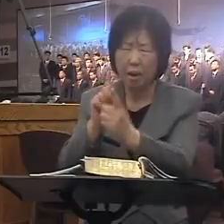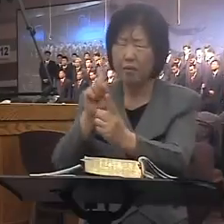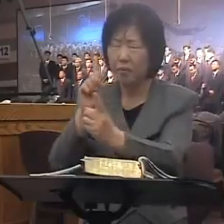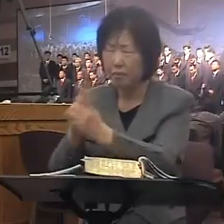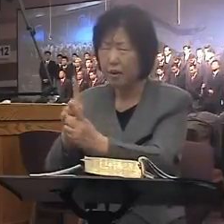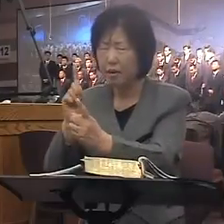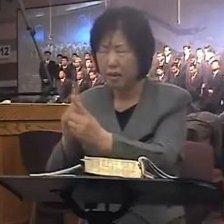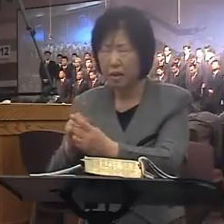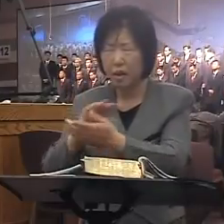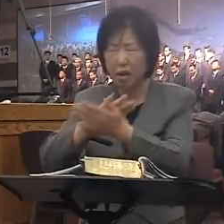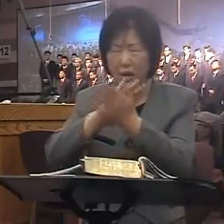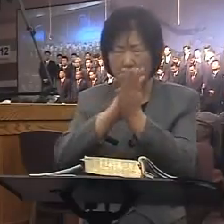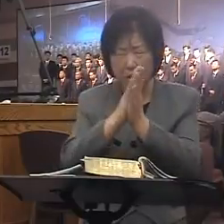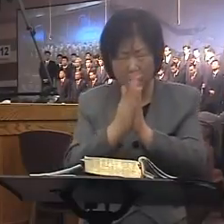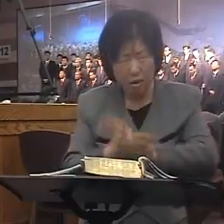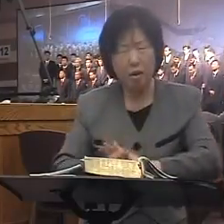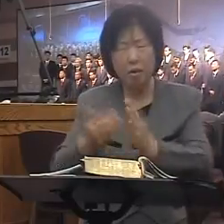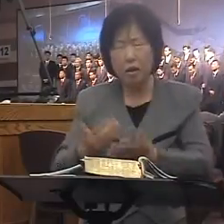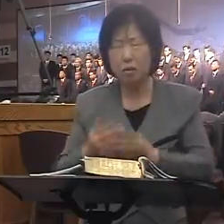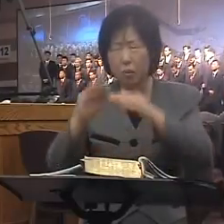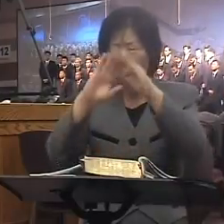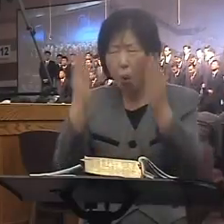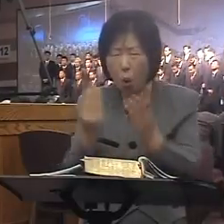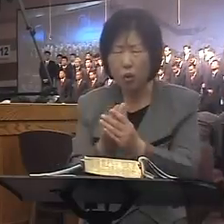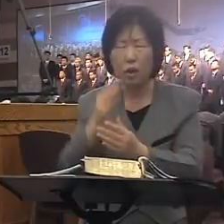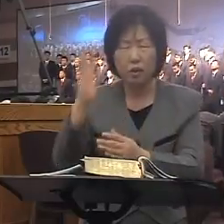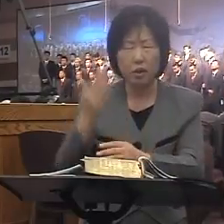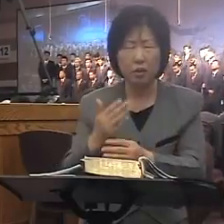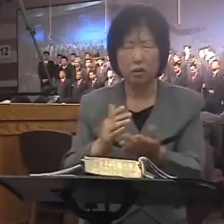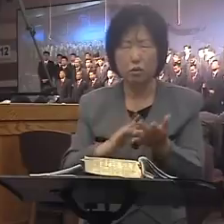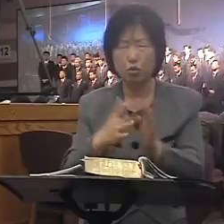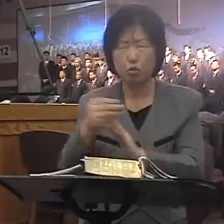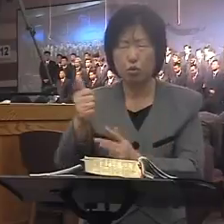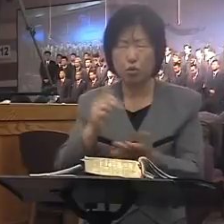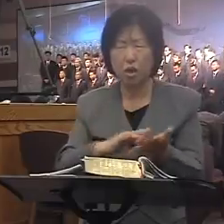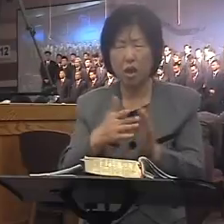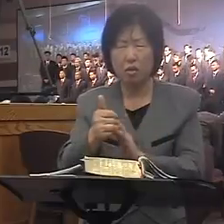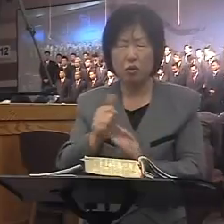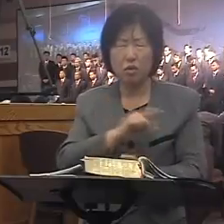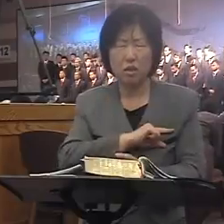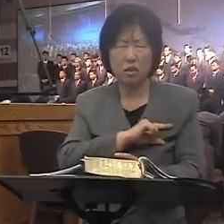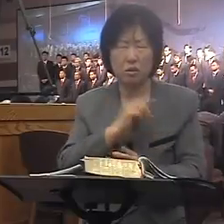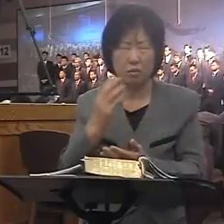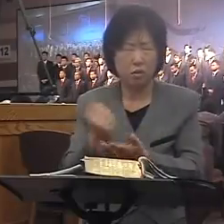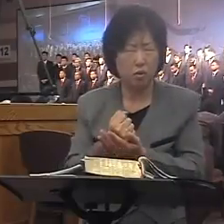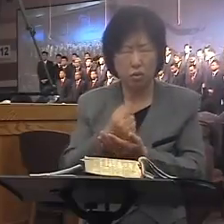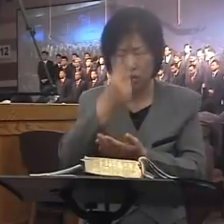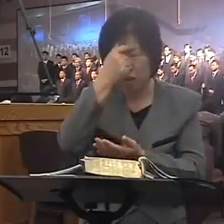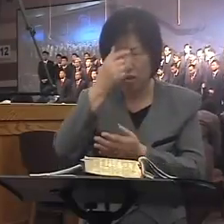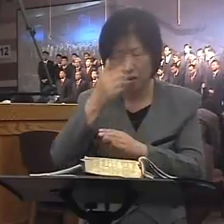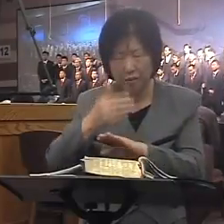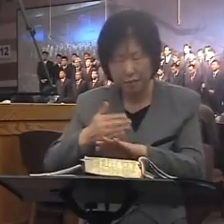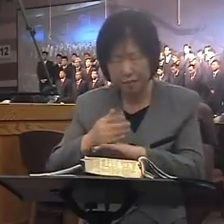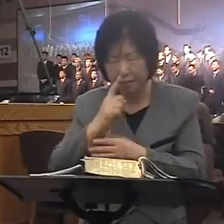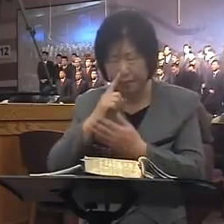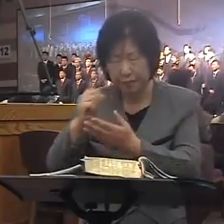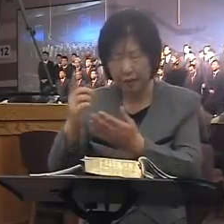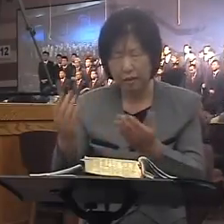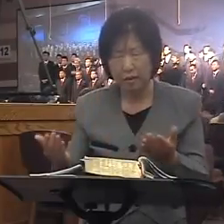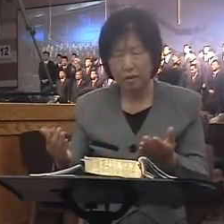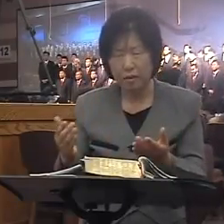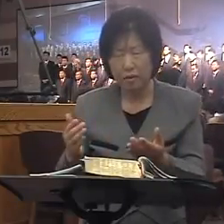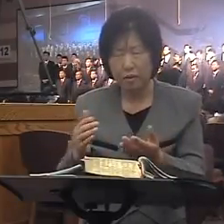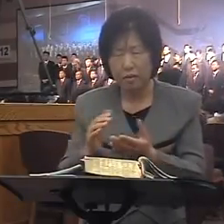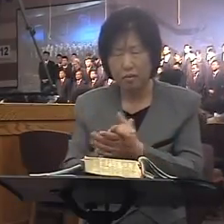저희들 모두가 되게 하여 주시옵소서. 우리 주 예수님의 이름으로 감사하며 기도하옵나이다.